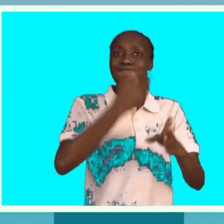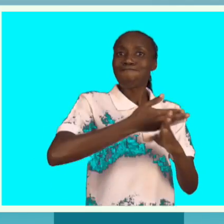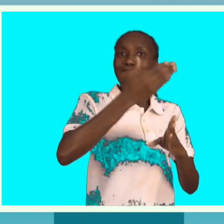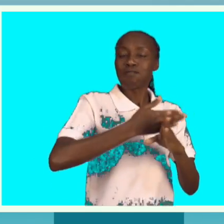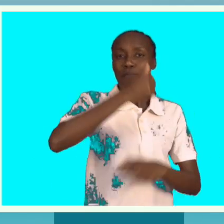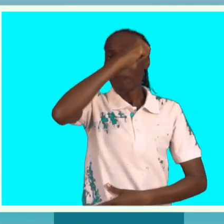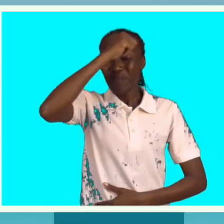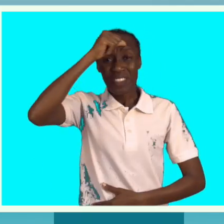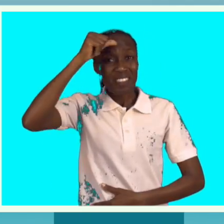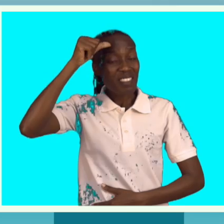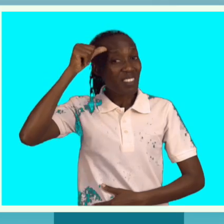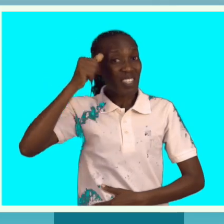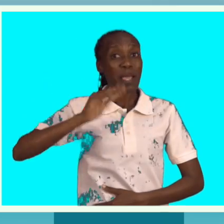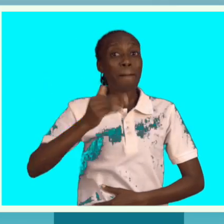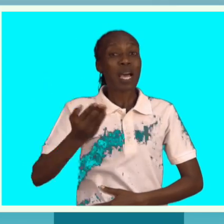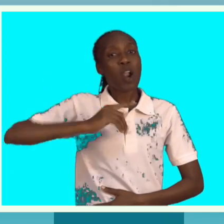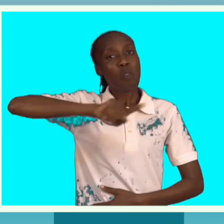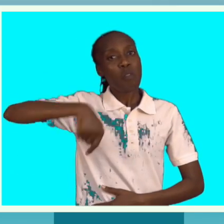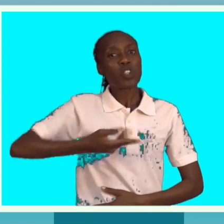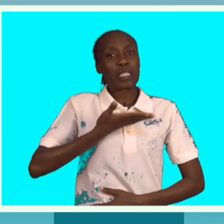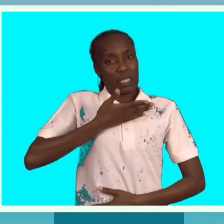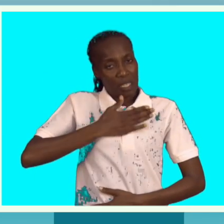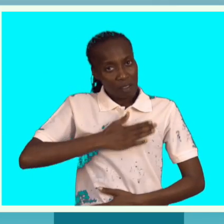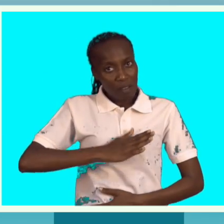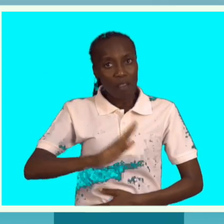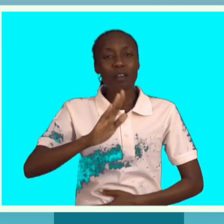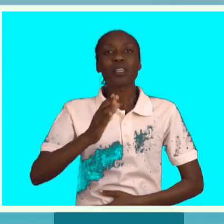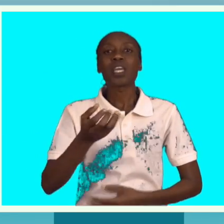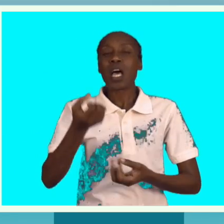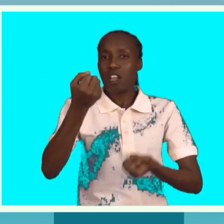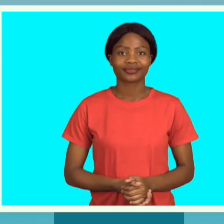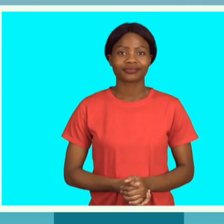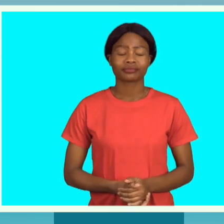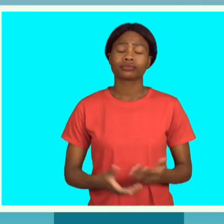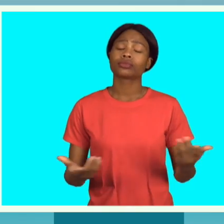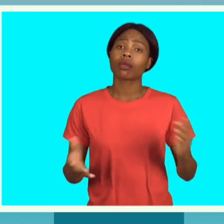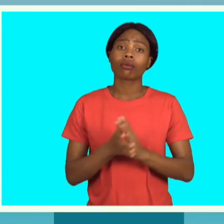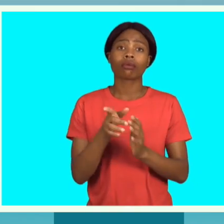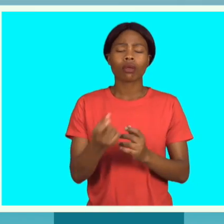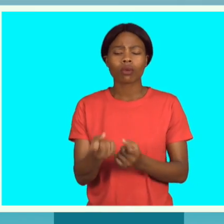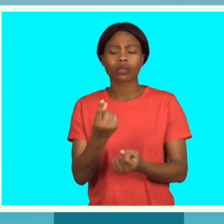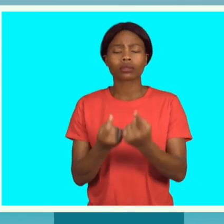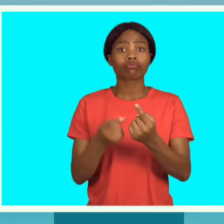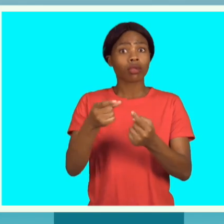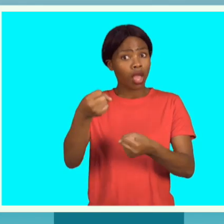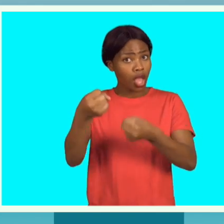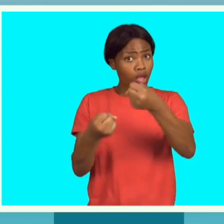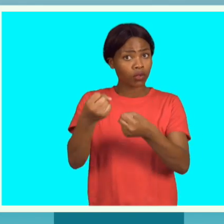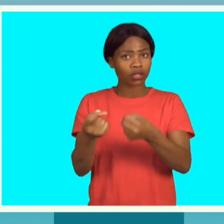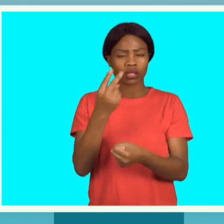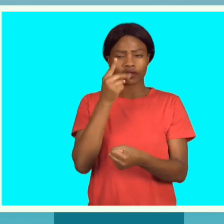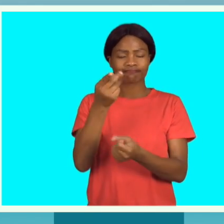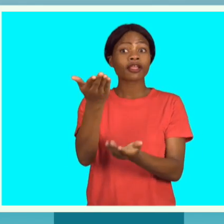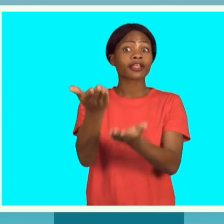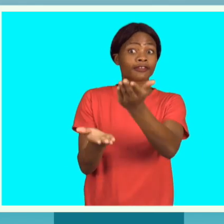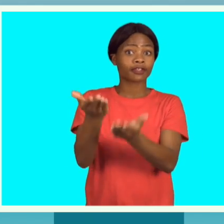difícil. Portanto, para nós era necessário, de fato, termos o meio de transporte. Além de viaturas, tem em curso a